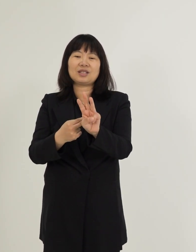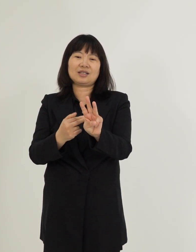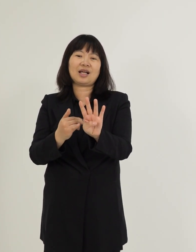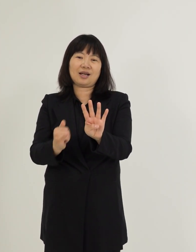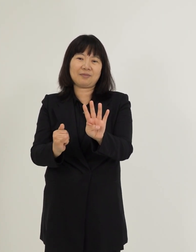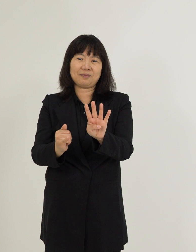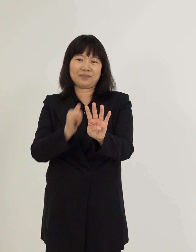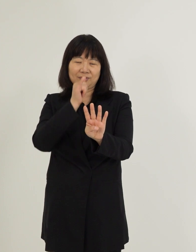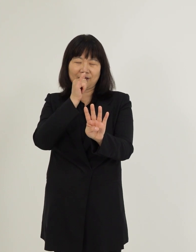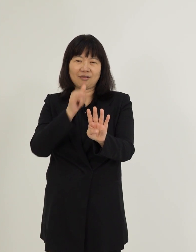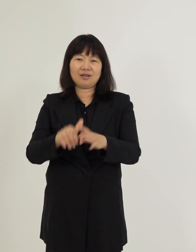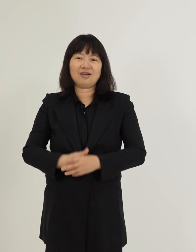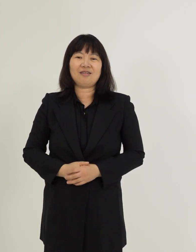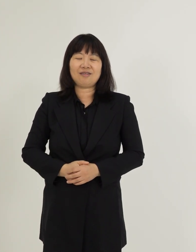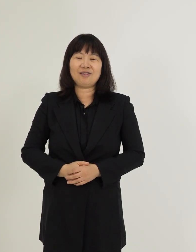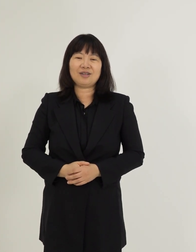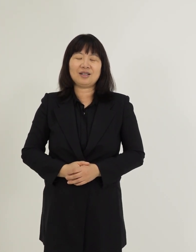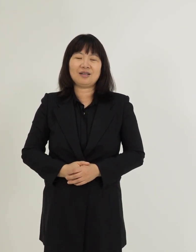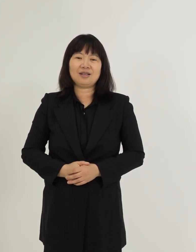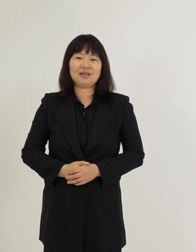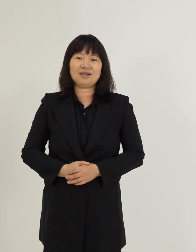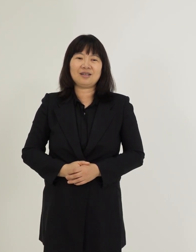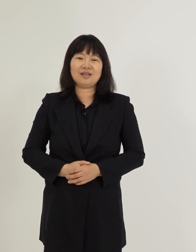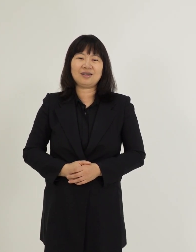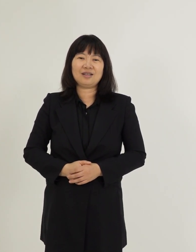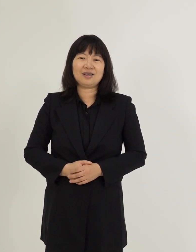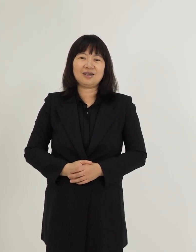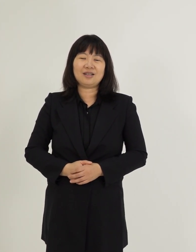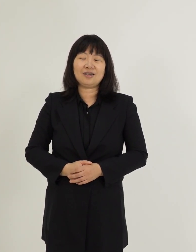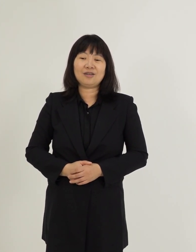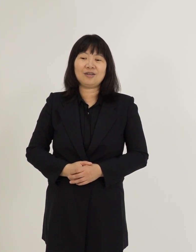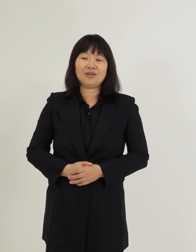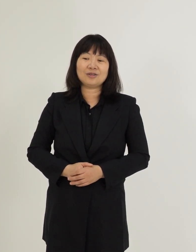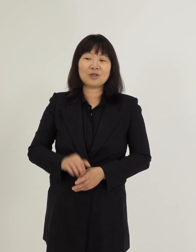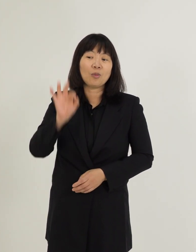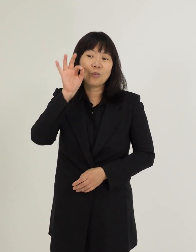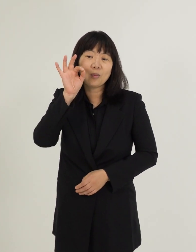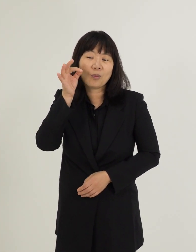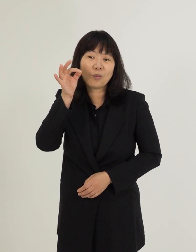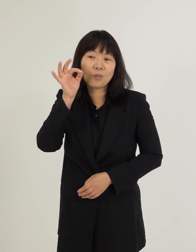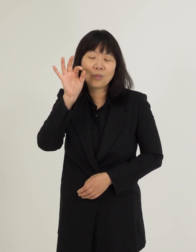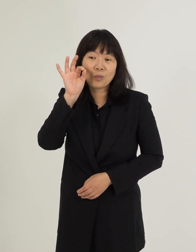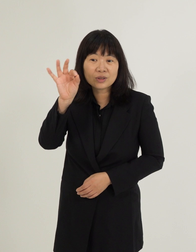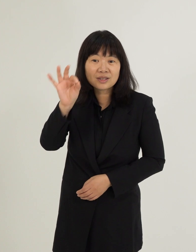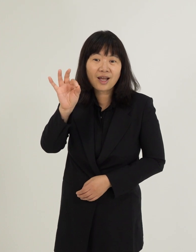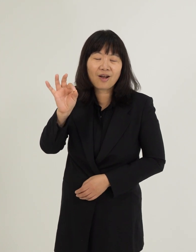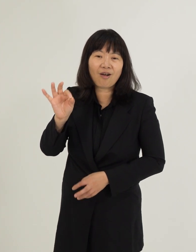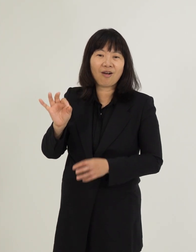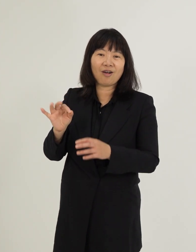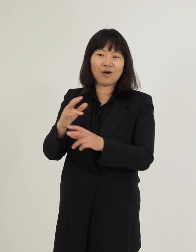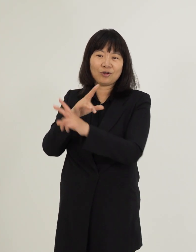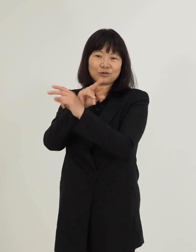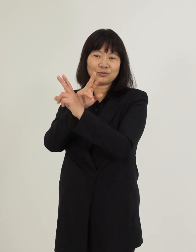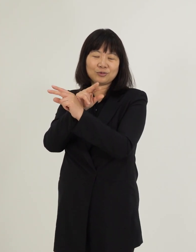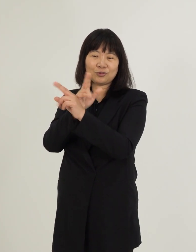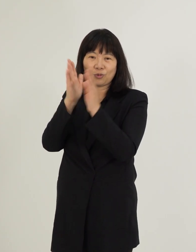저기 구석에 교수님 한 분은 지금 온라인으로 수업을 지금 진행하고 있는 거죠.